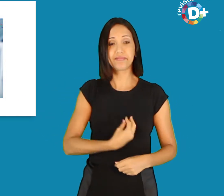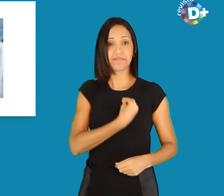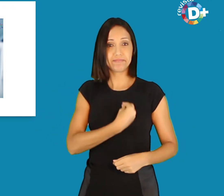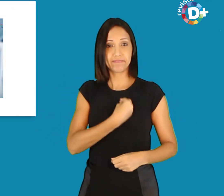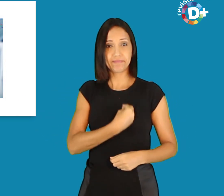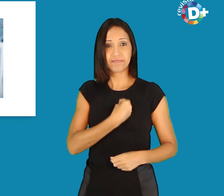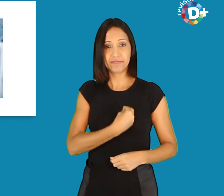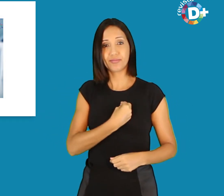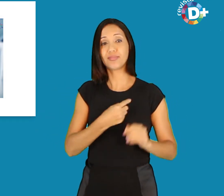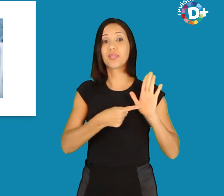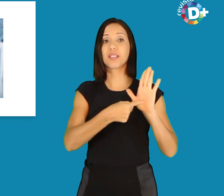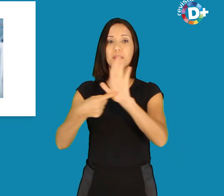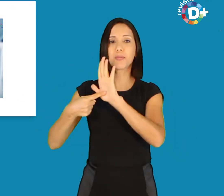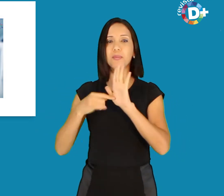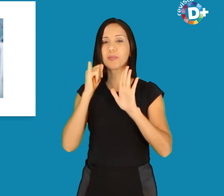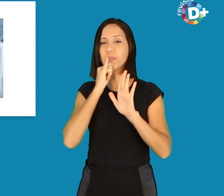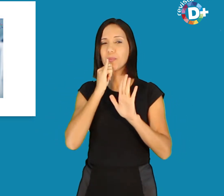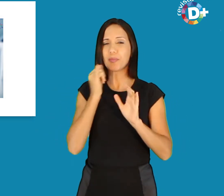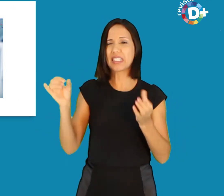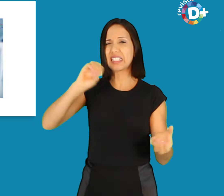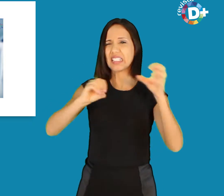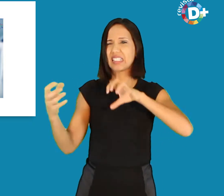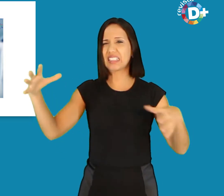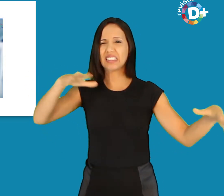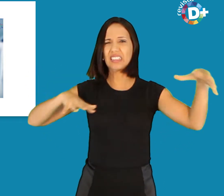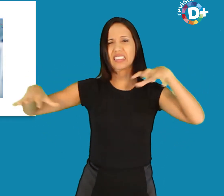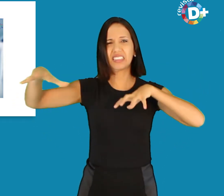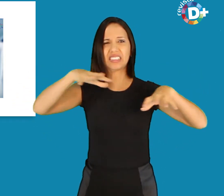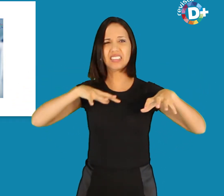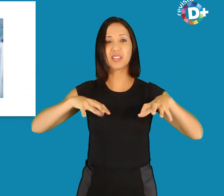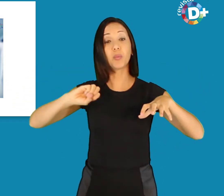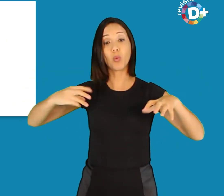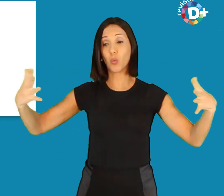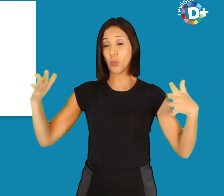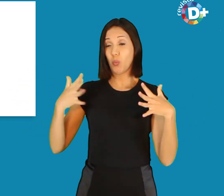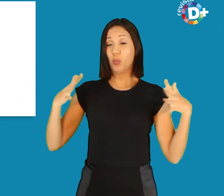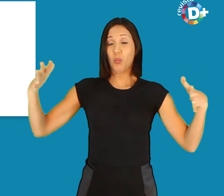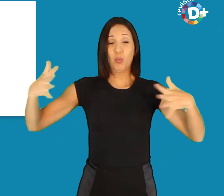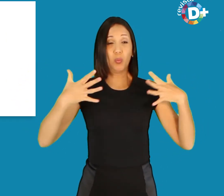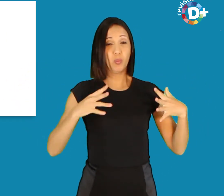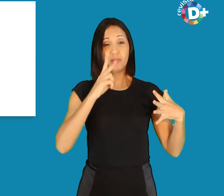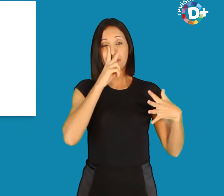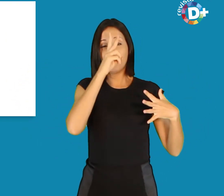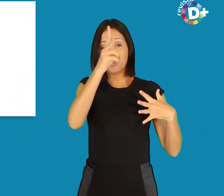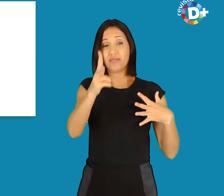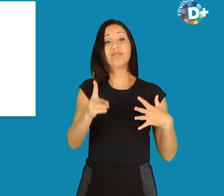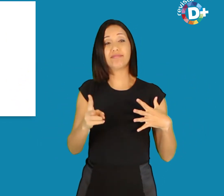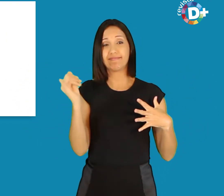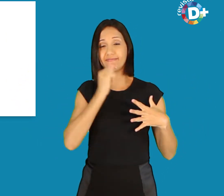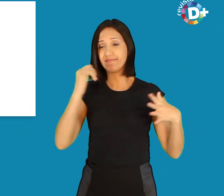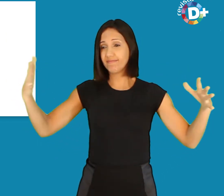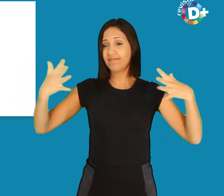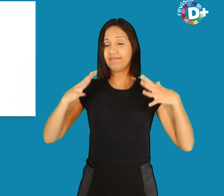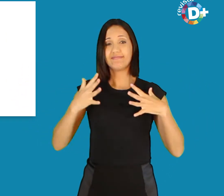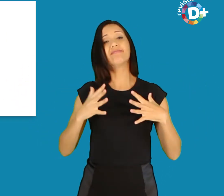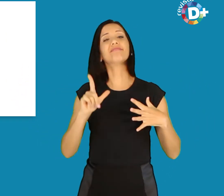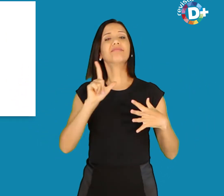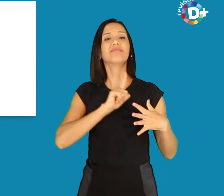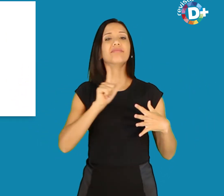explicaria a incidência da doença ser um pouco mais comum em atletas pesquisas mostram que veteranos de guerra e pessoas que